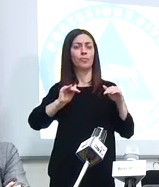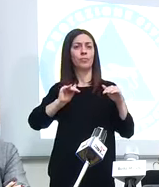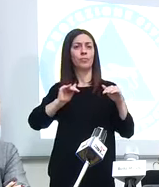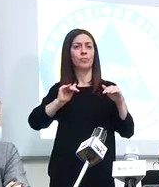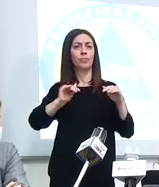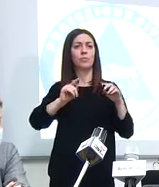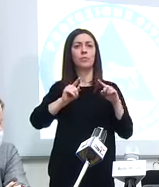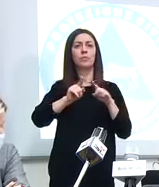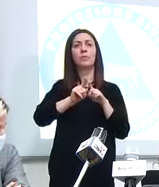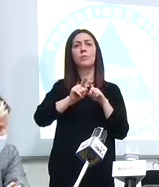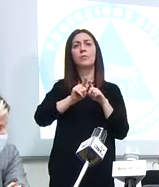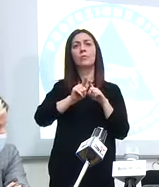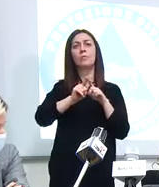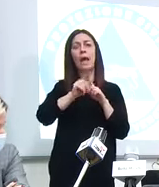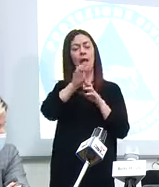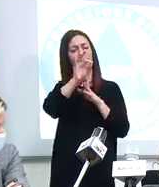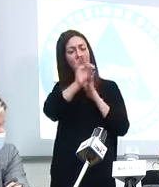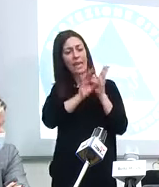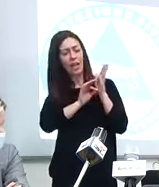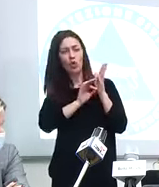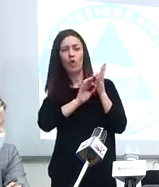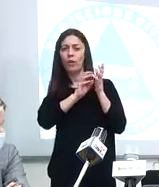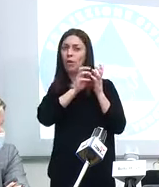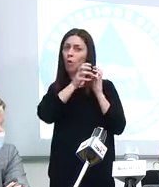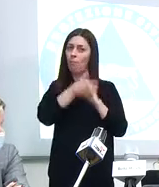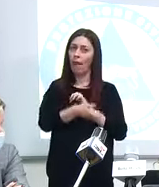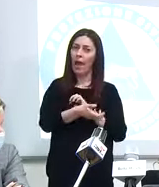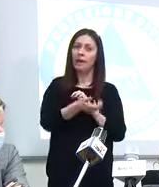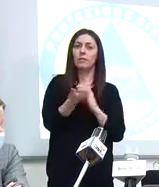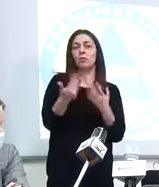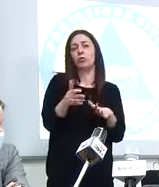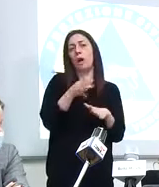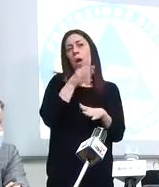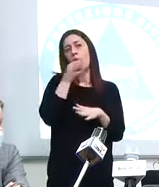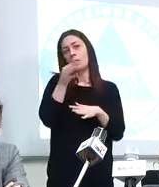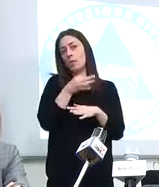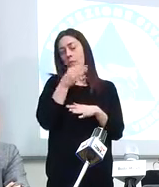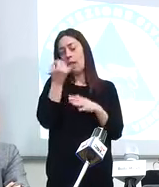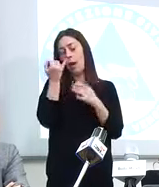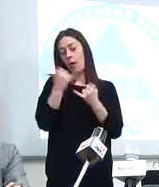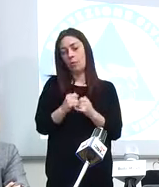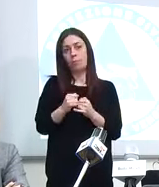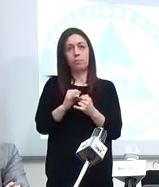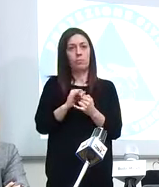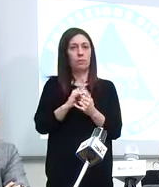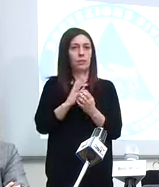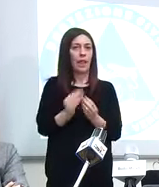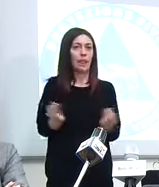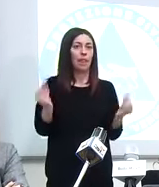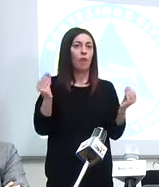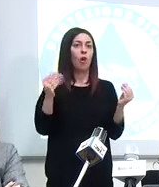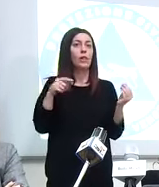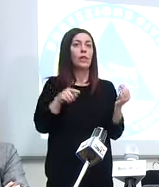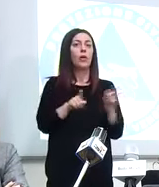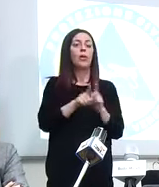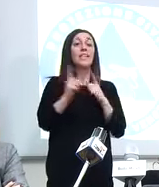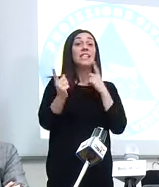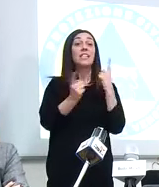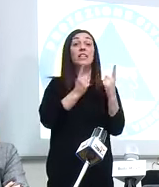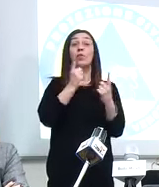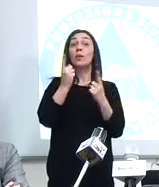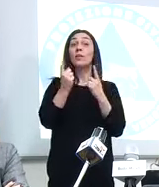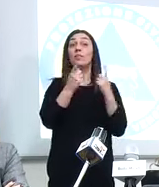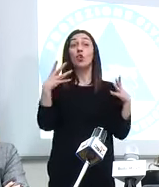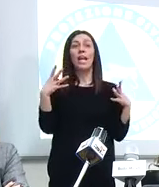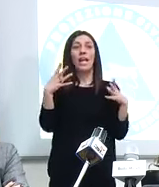indicatori molto complesso, di cui abbiamo parlato più volte, che riassume quella che è la situazione